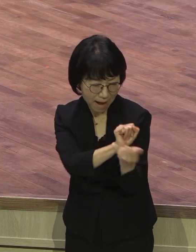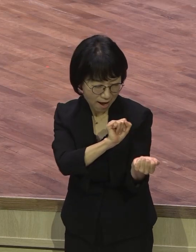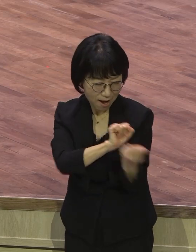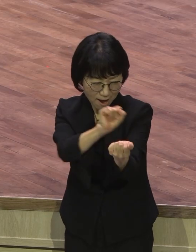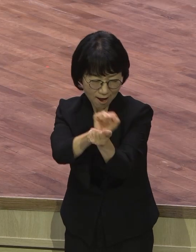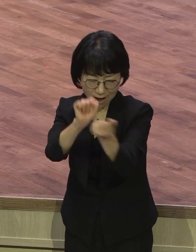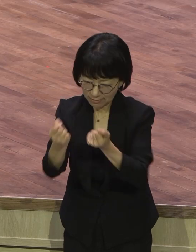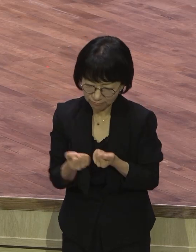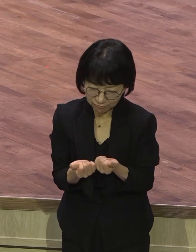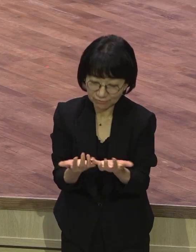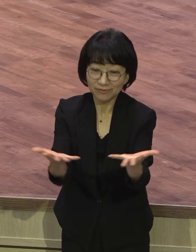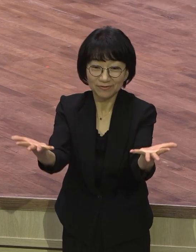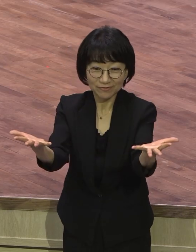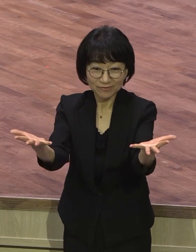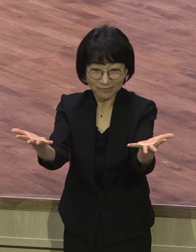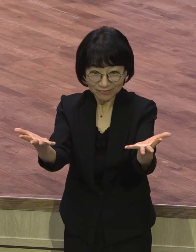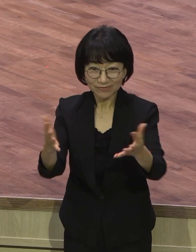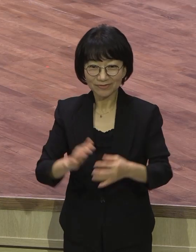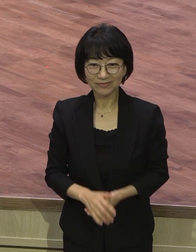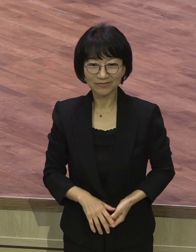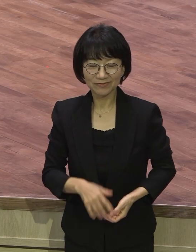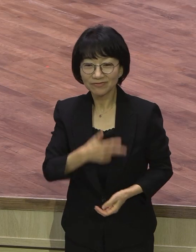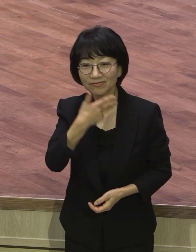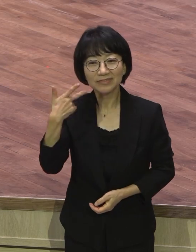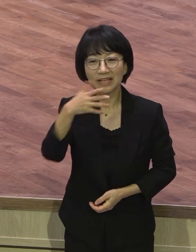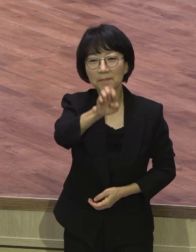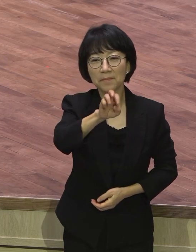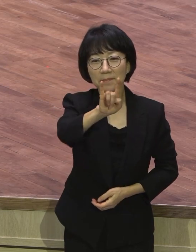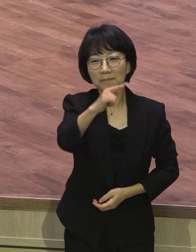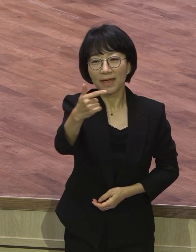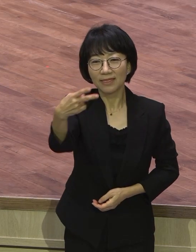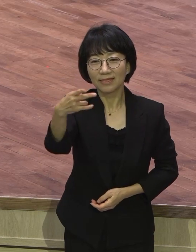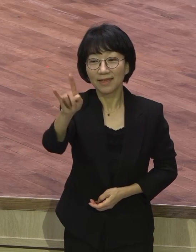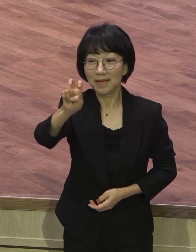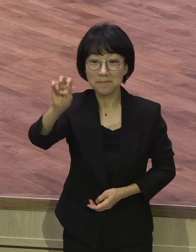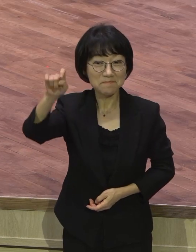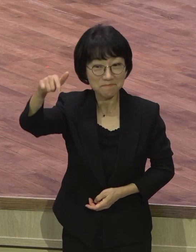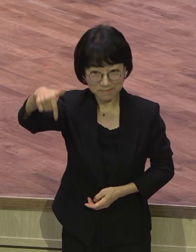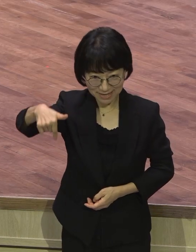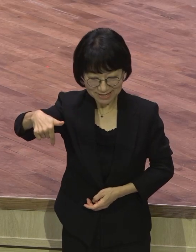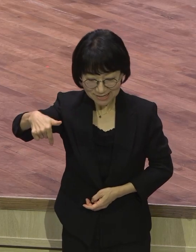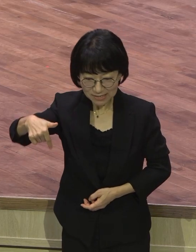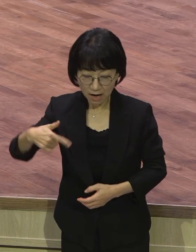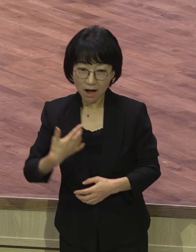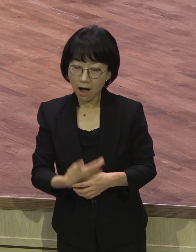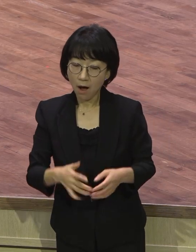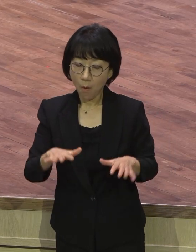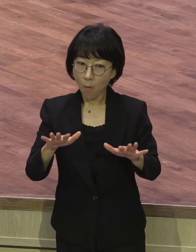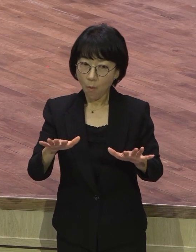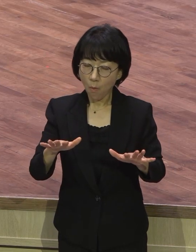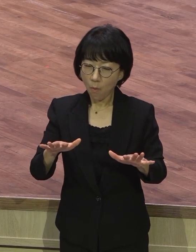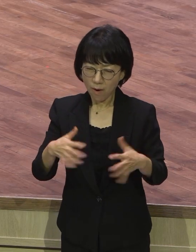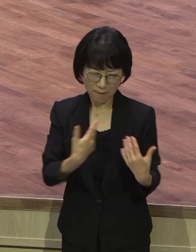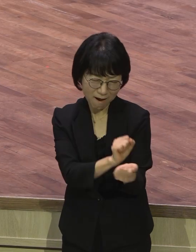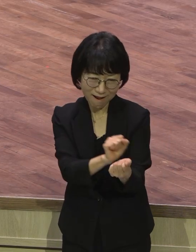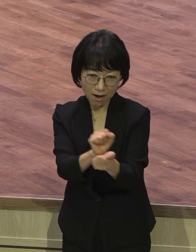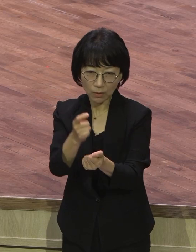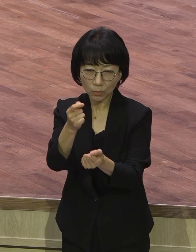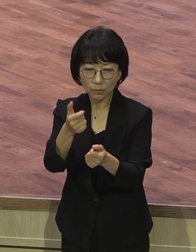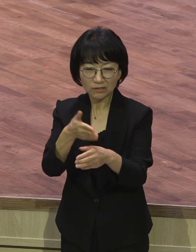확산되는 전염병을 팬데믹이라 그렇게 말합니다. 속도는 좀 느리지만 이